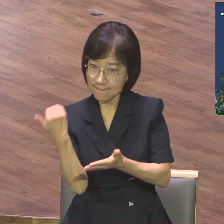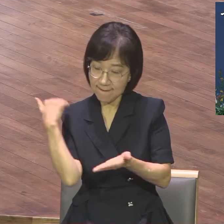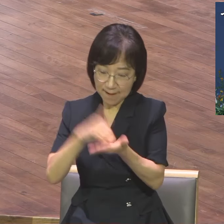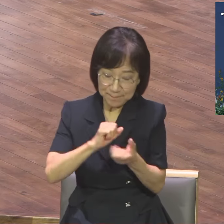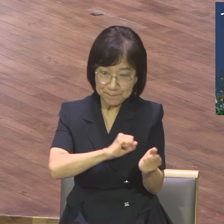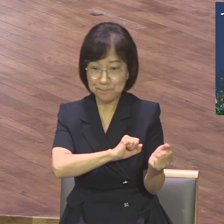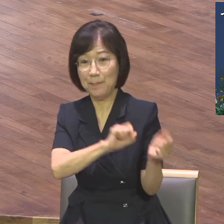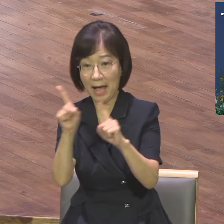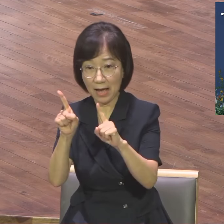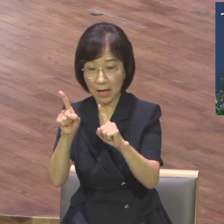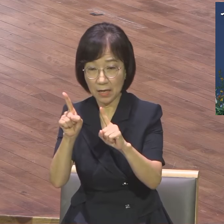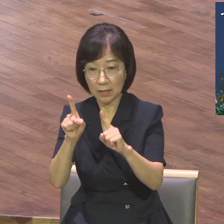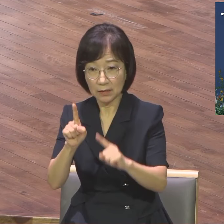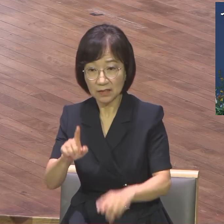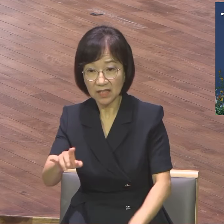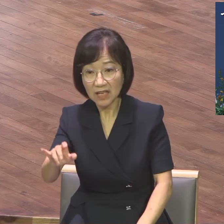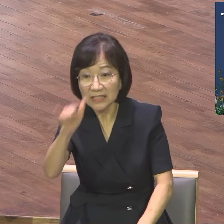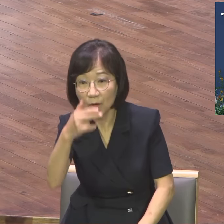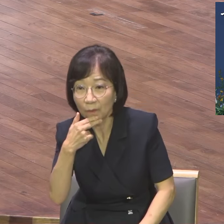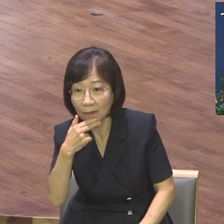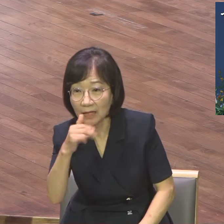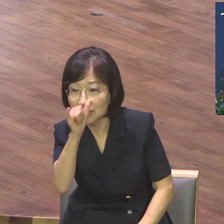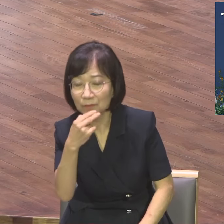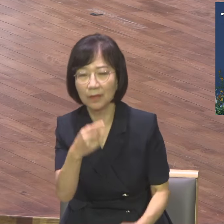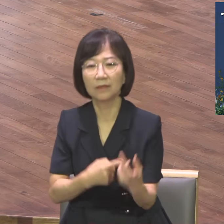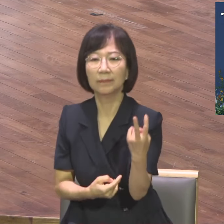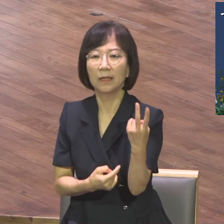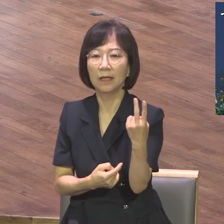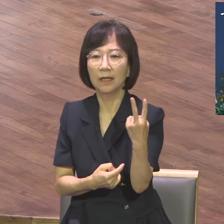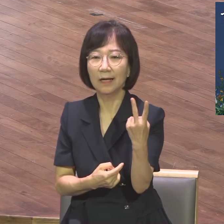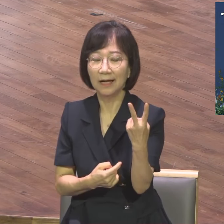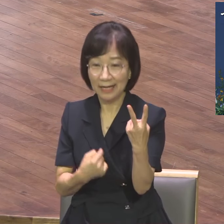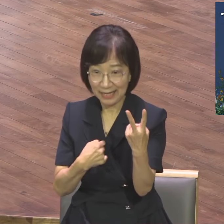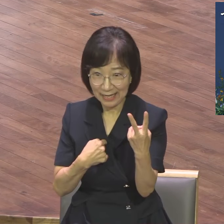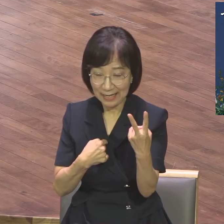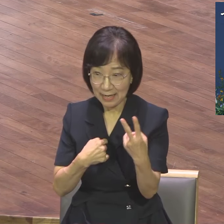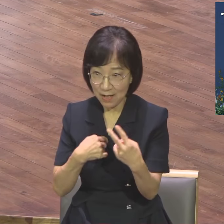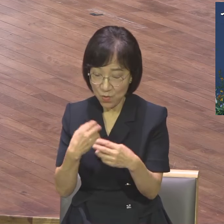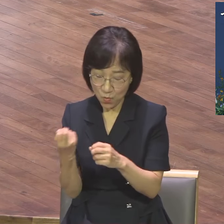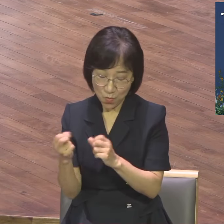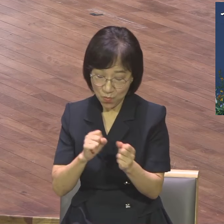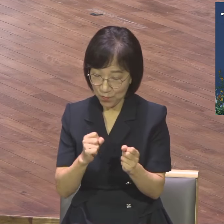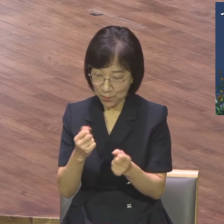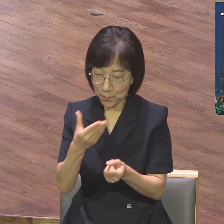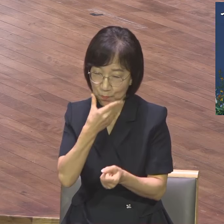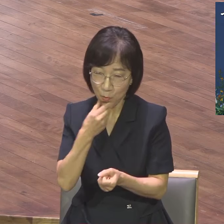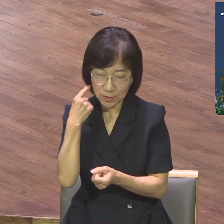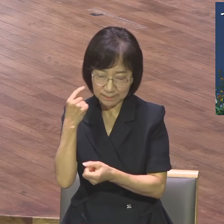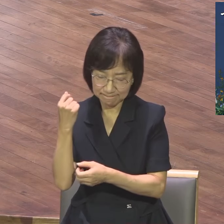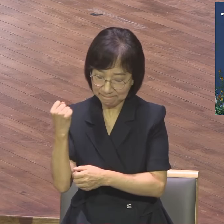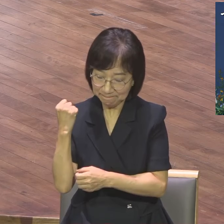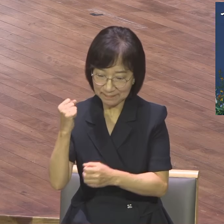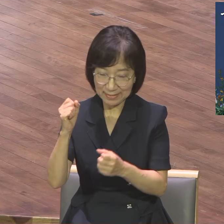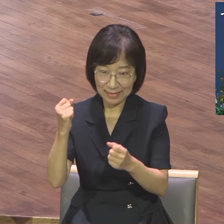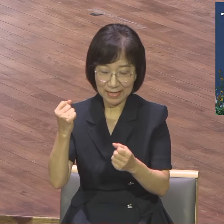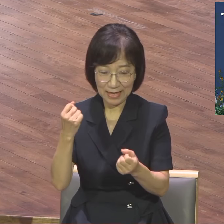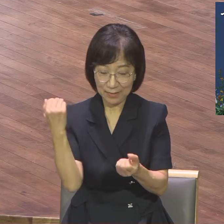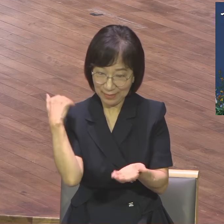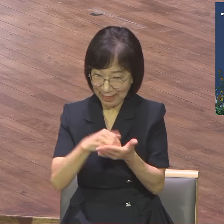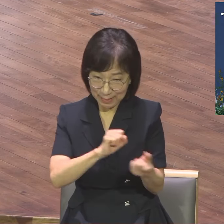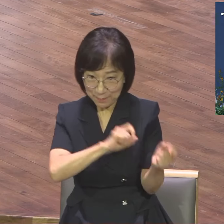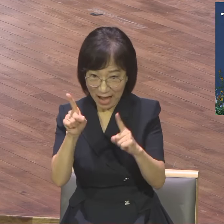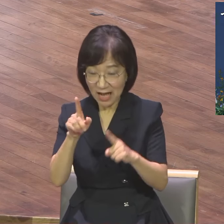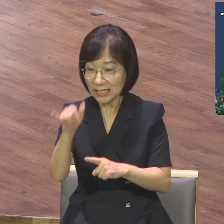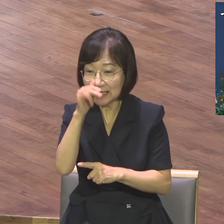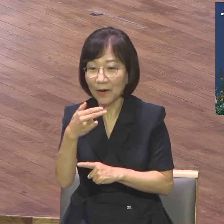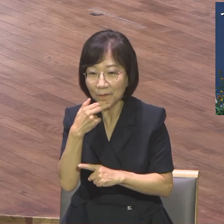못하느냐, 회복시키는 나를 회복시키는 복음을 체험하느냐 못하느냐. 영계 모든 성도도 오늘 말씀을